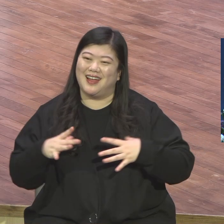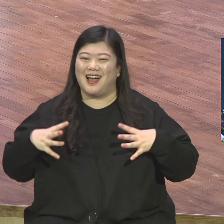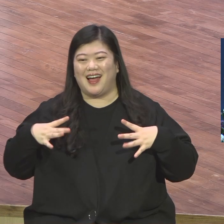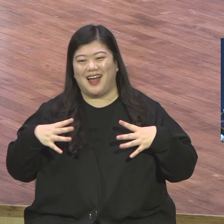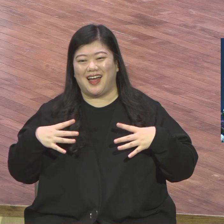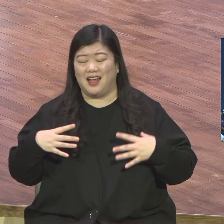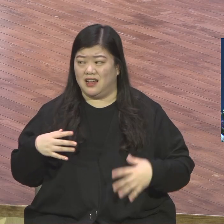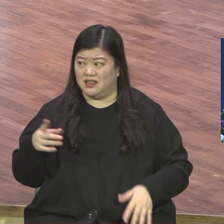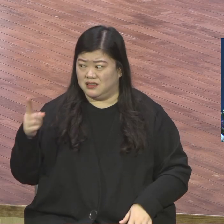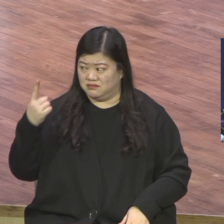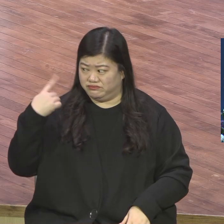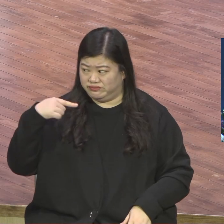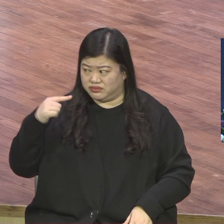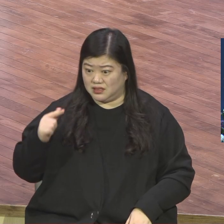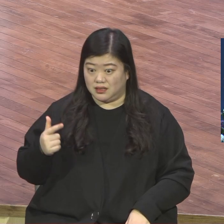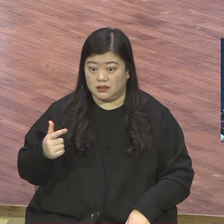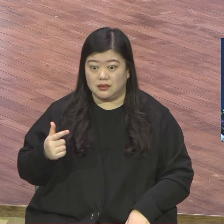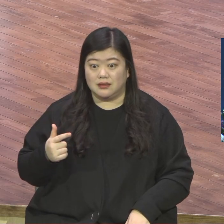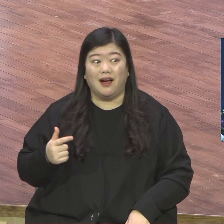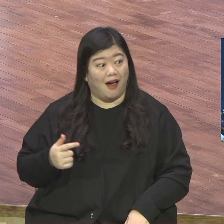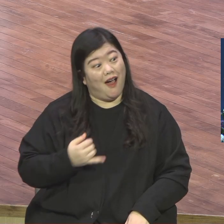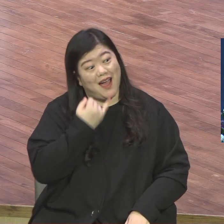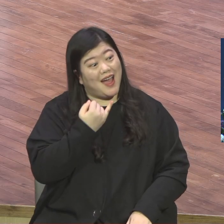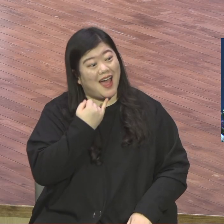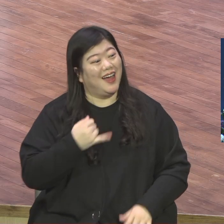없어요. 늘 즐거워야 돼요.